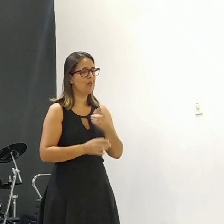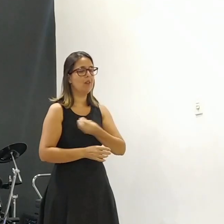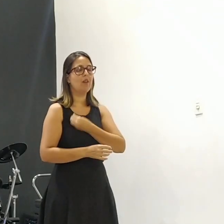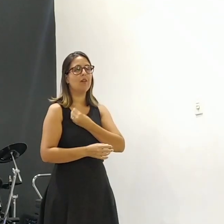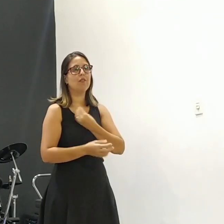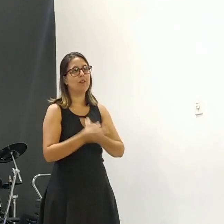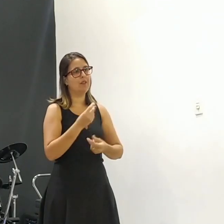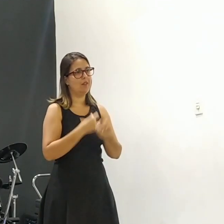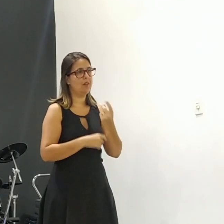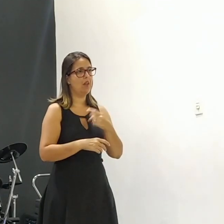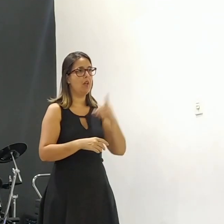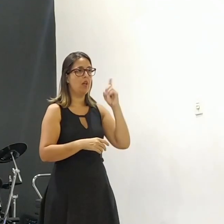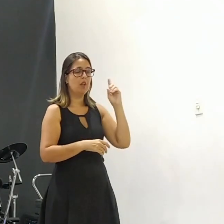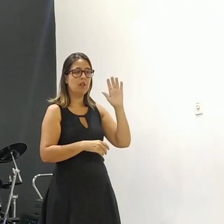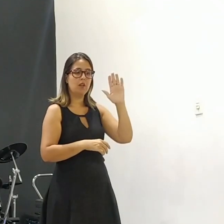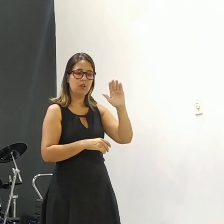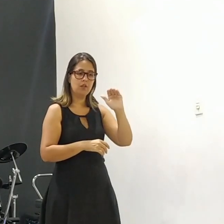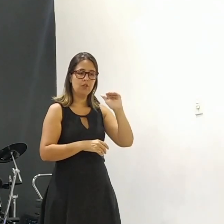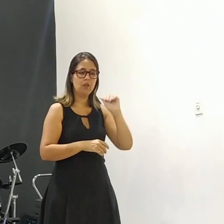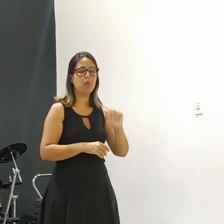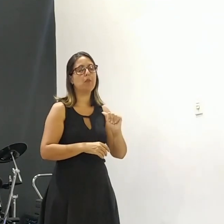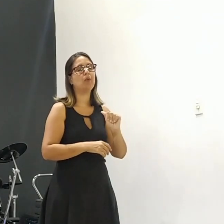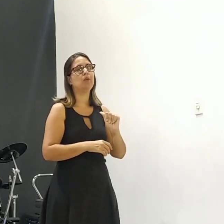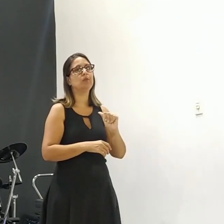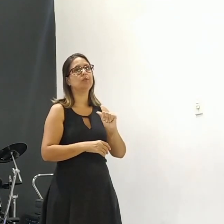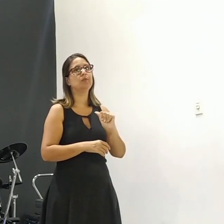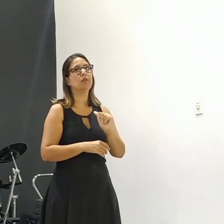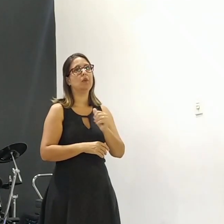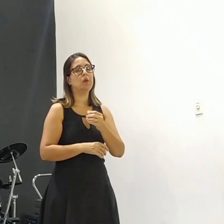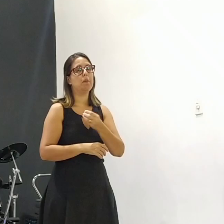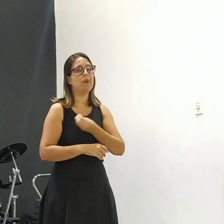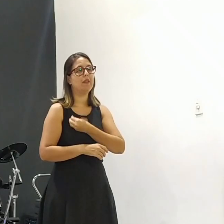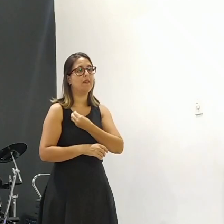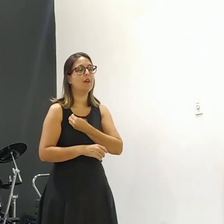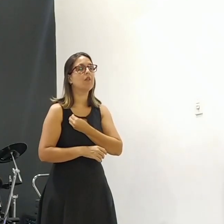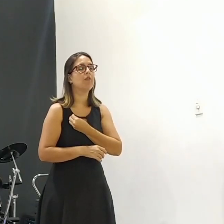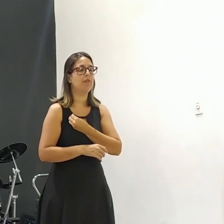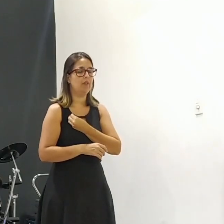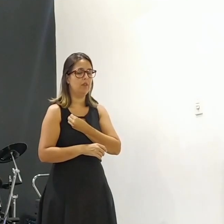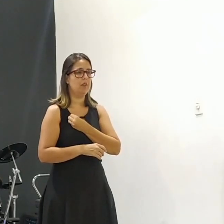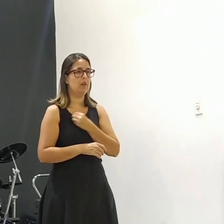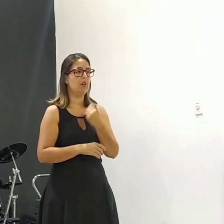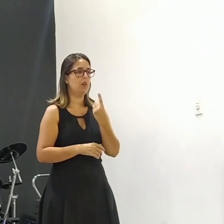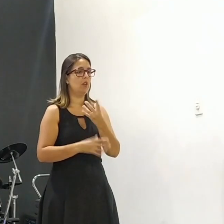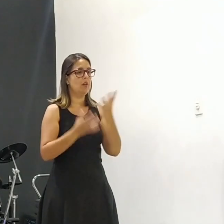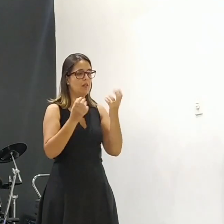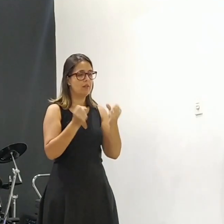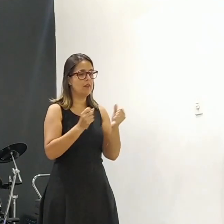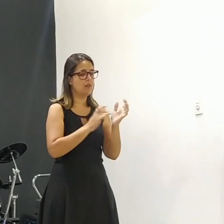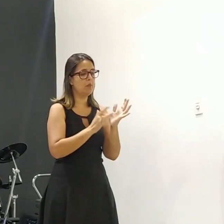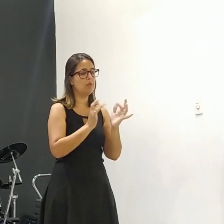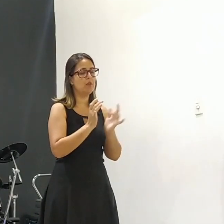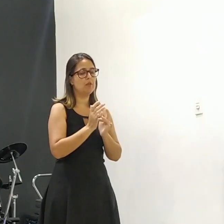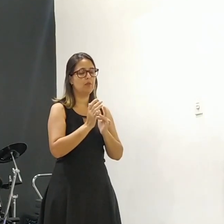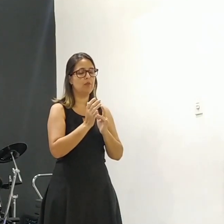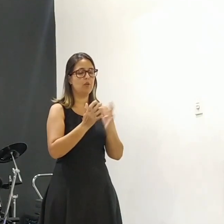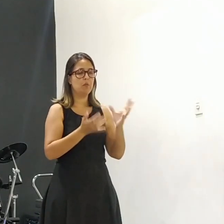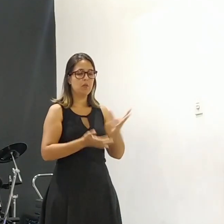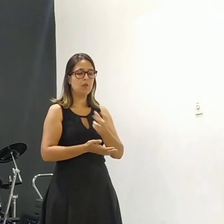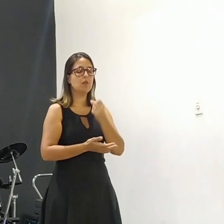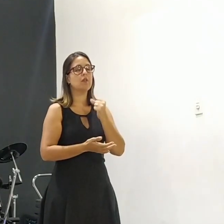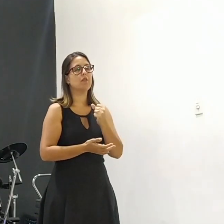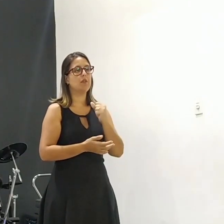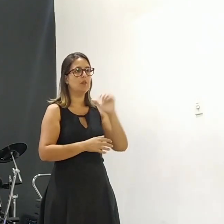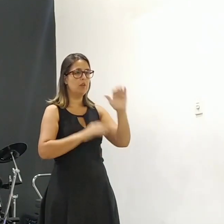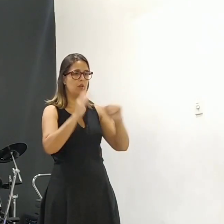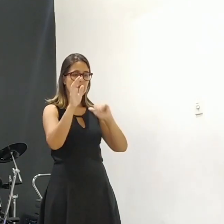nos chamou para carregar essa vida, porque nós temos o Filho, nós o recebemos como nosso Salvador, e Ele nos chamou